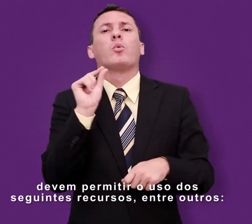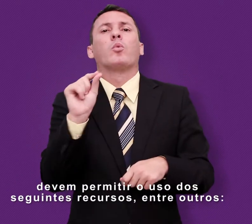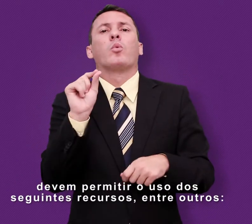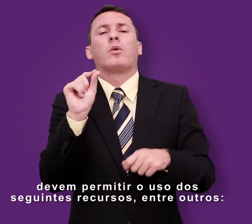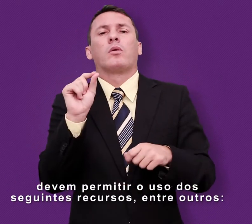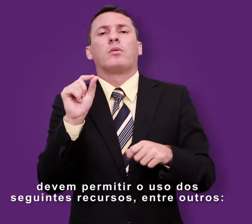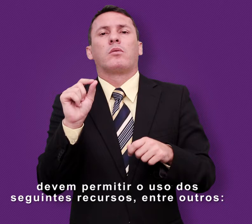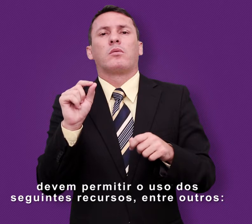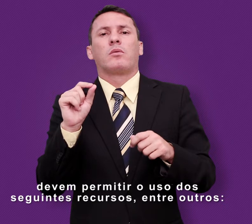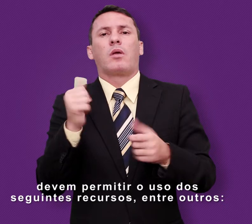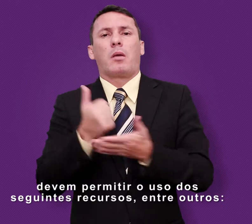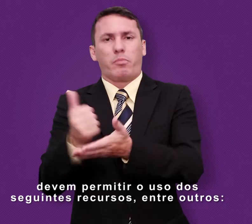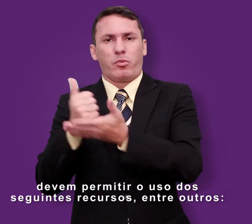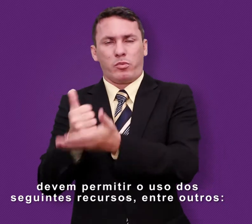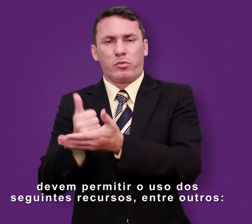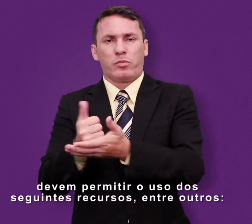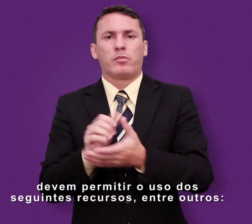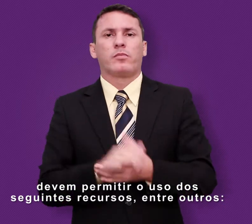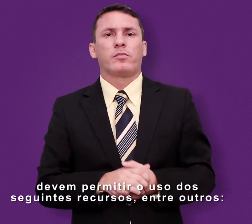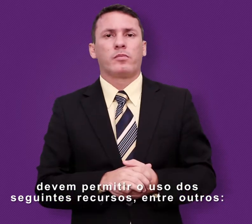dos seguintes recursos, entre outros.